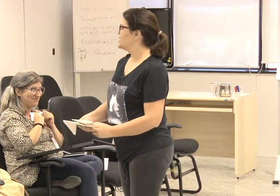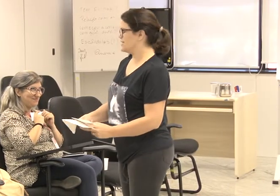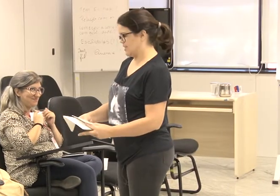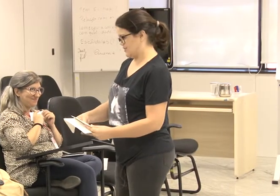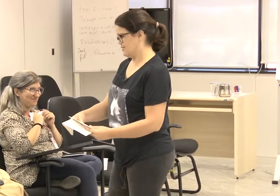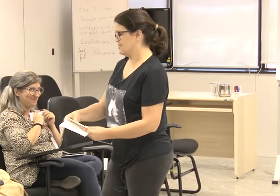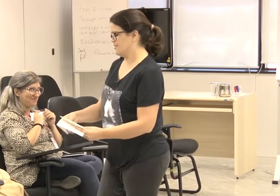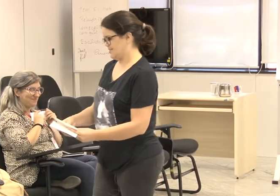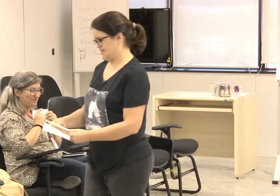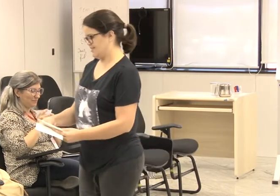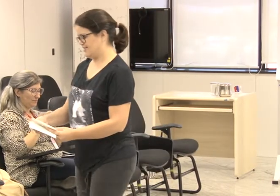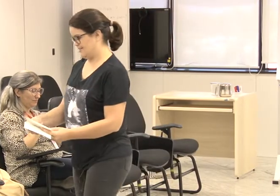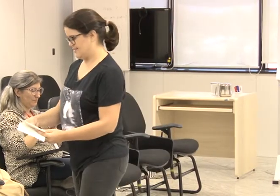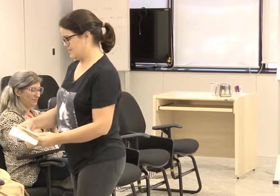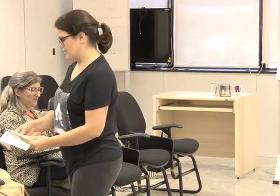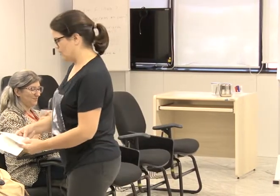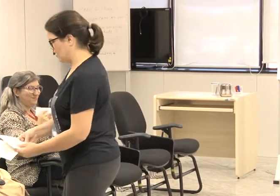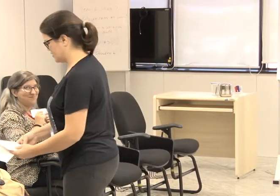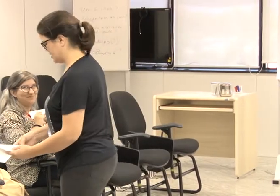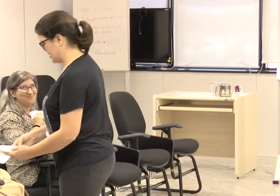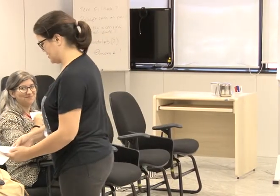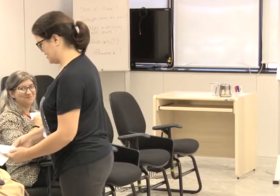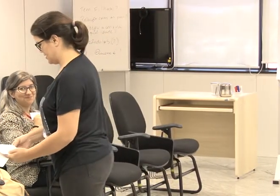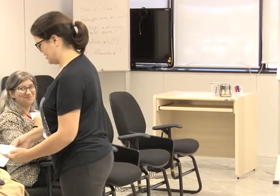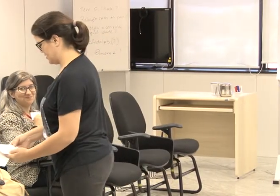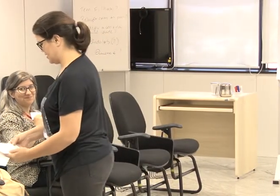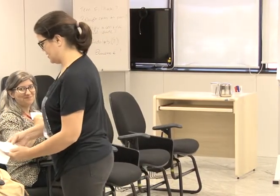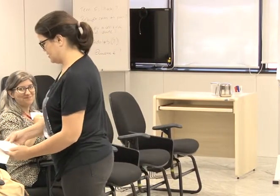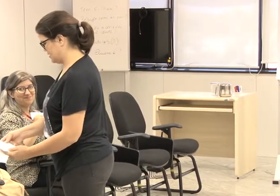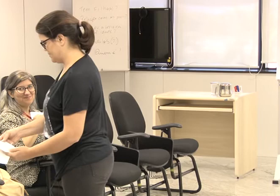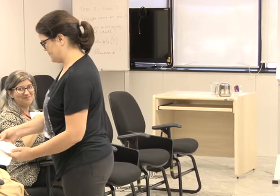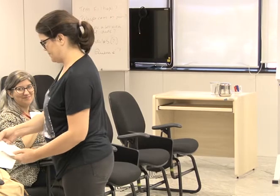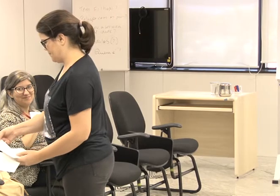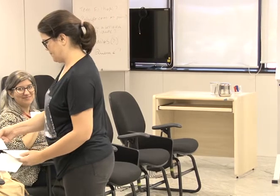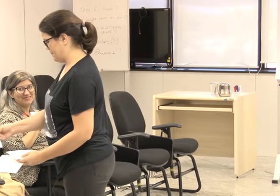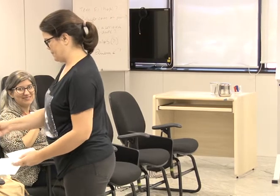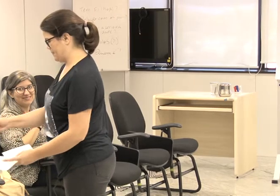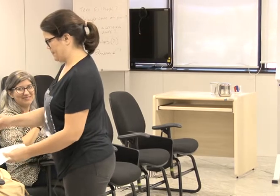Exato. Qual que você quer? Esse.